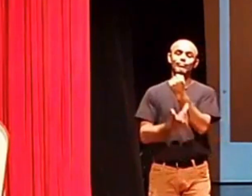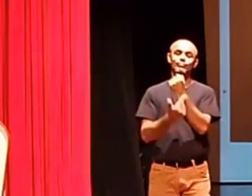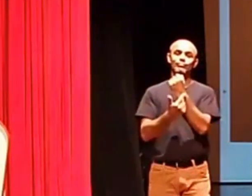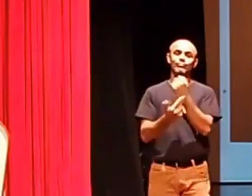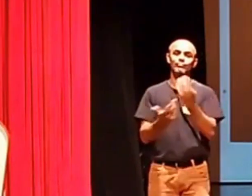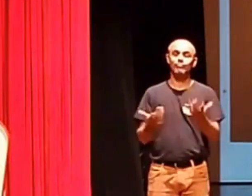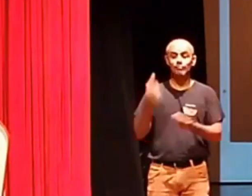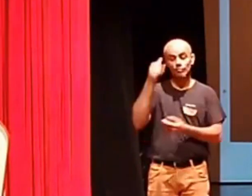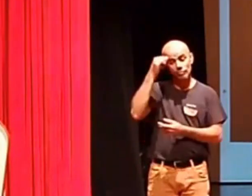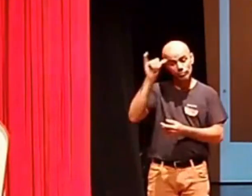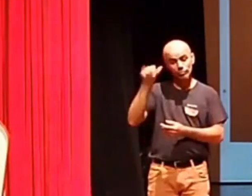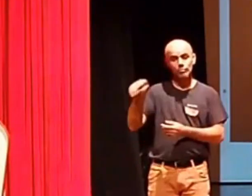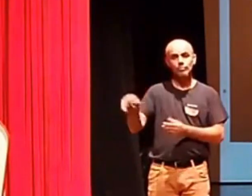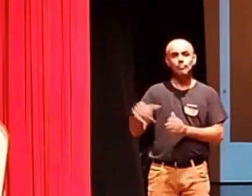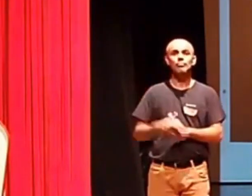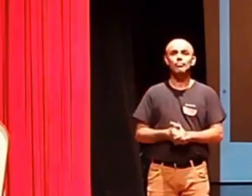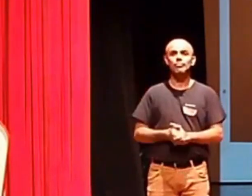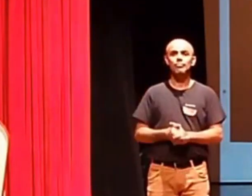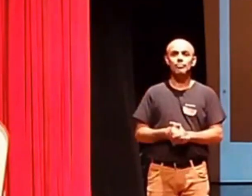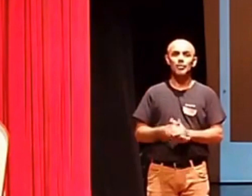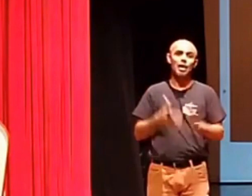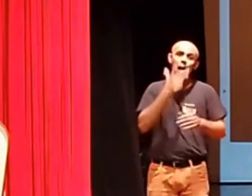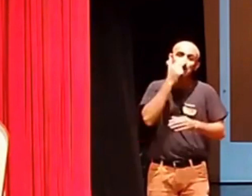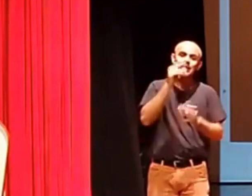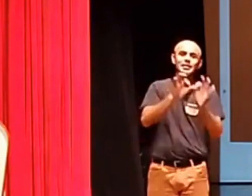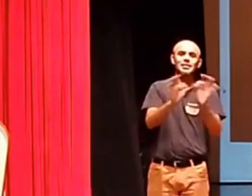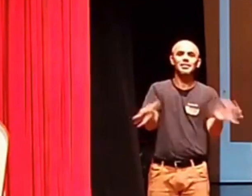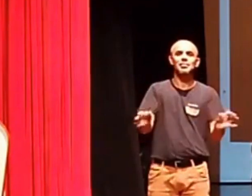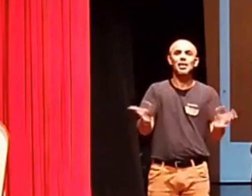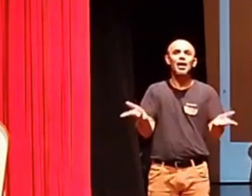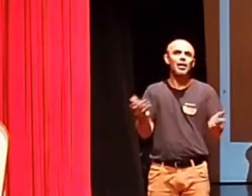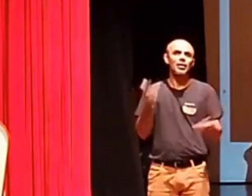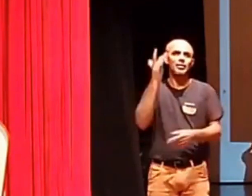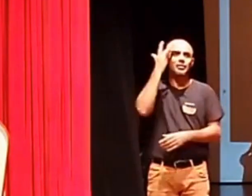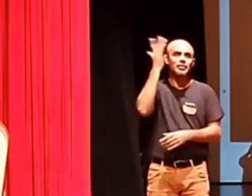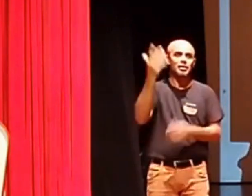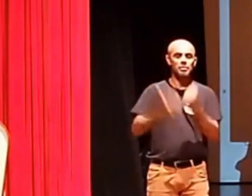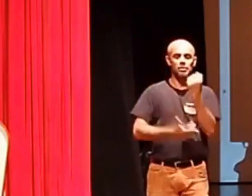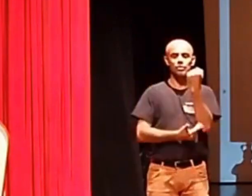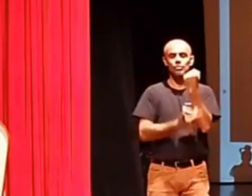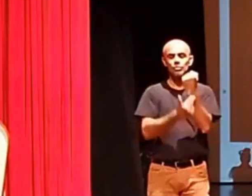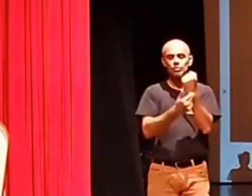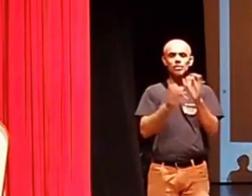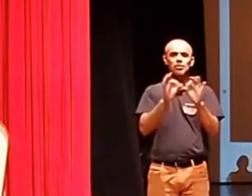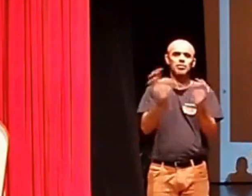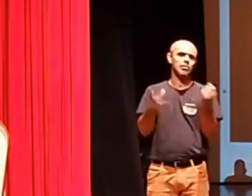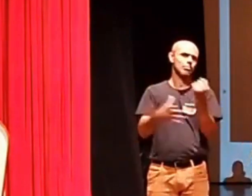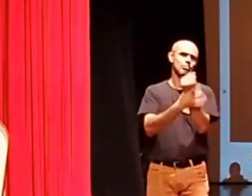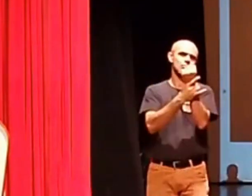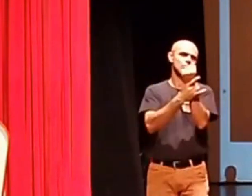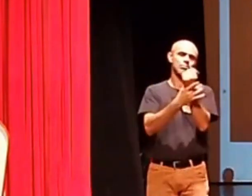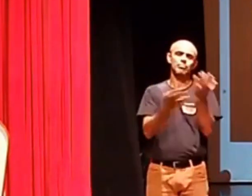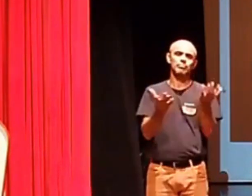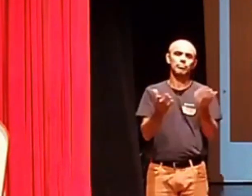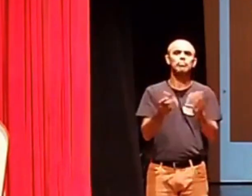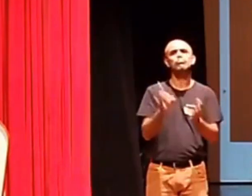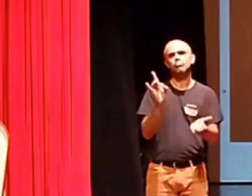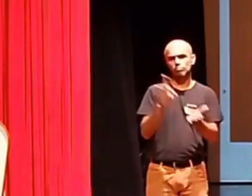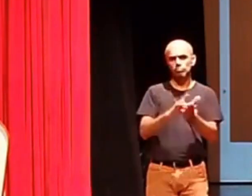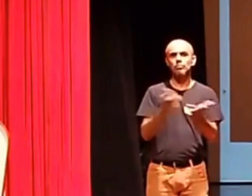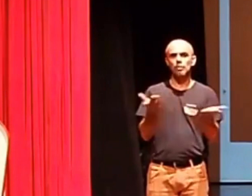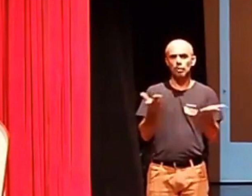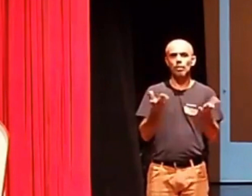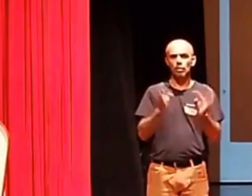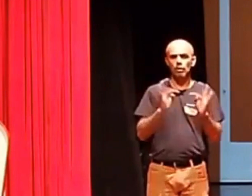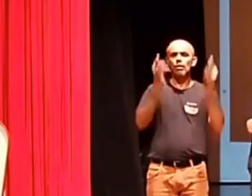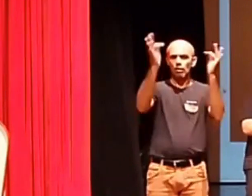procedimento cirúrgico? Porque fazem parecer que é simples, gente. Porque a cirurgia ela é muito segura. Realmente, hoje em dia nós